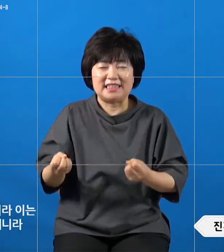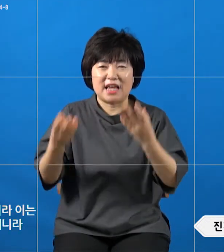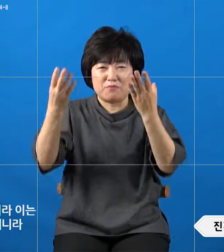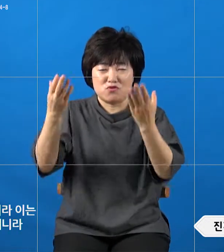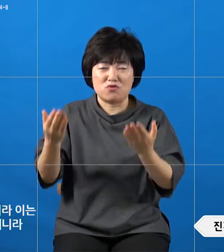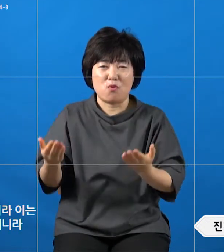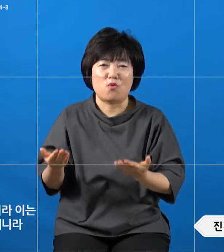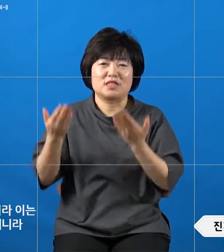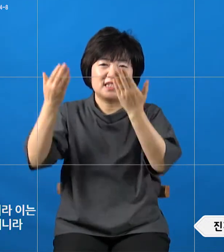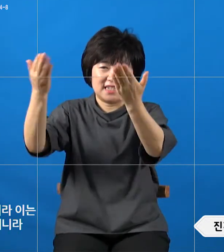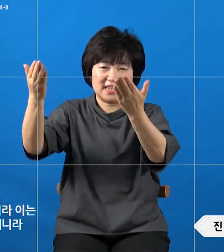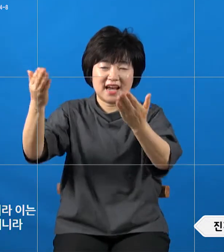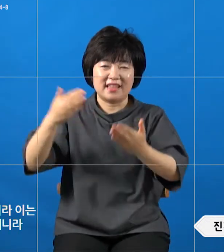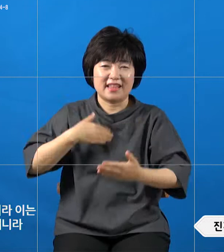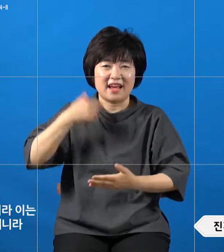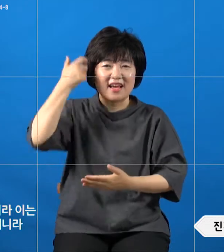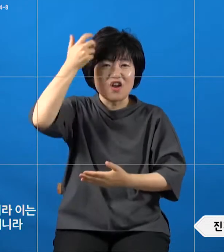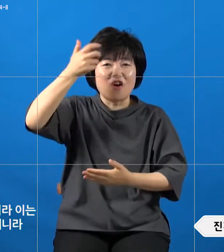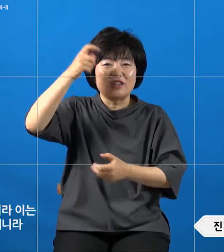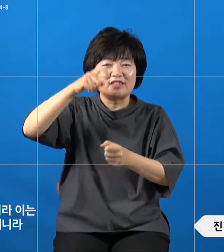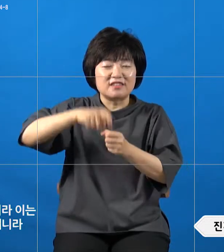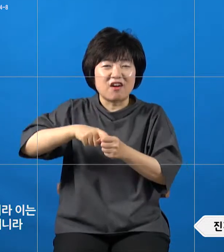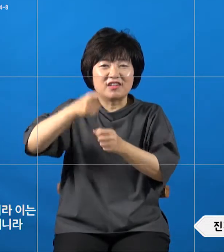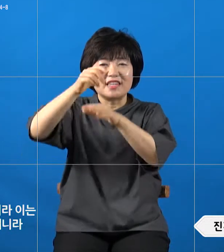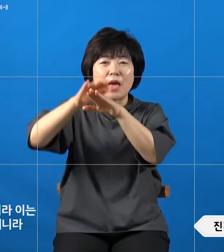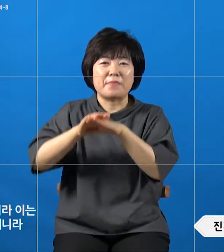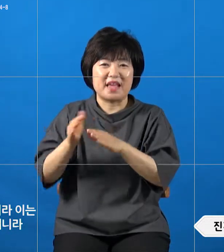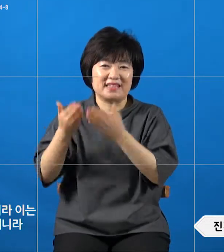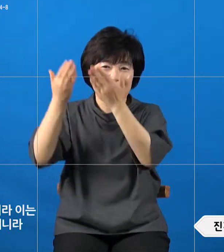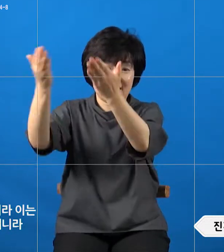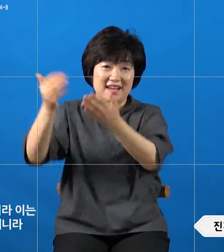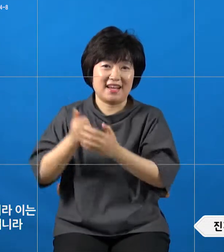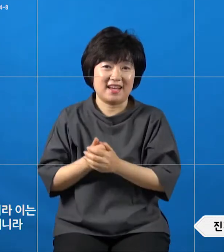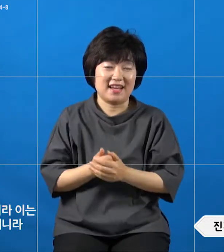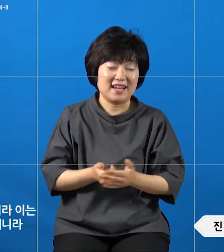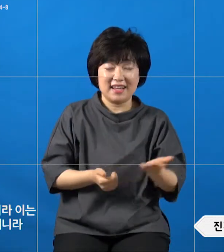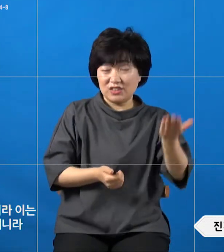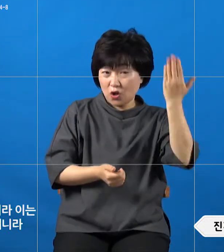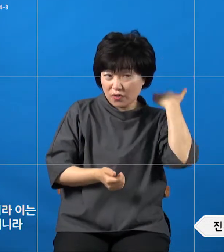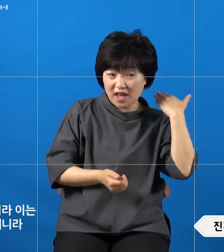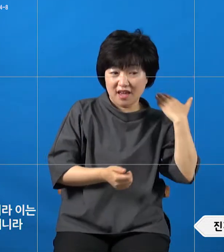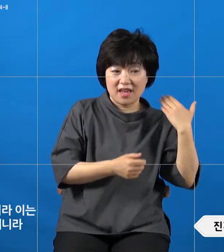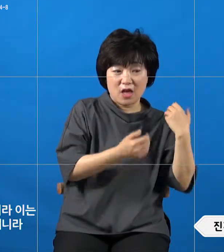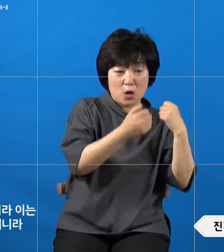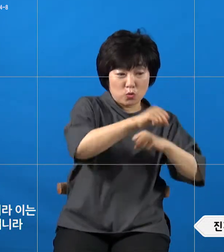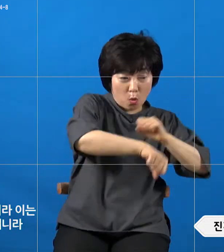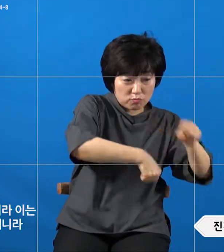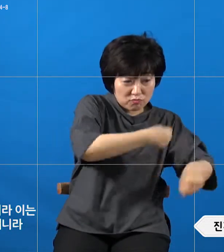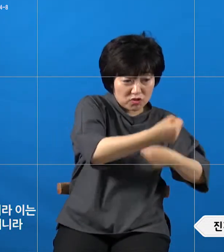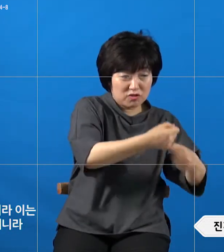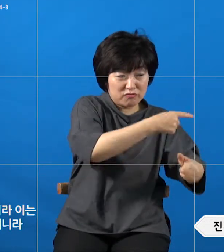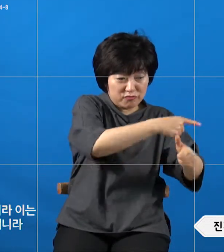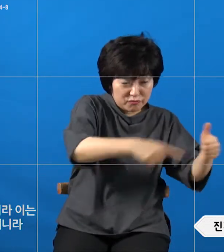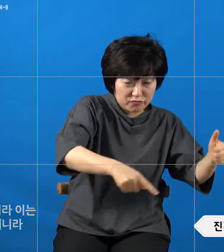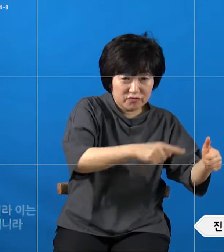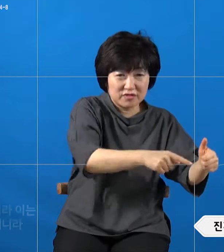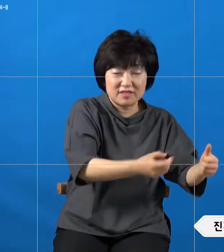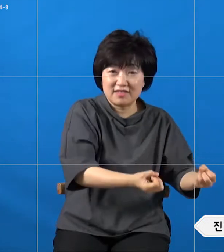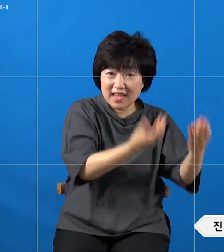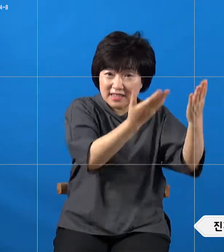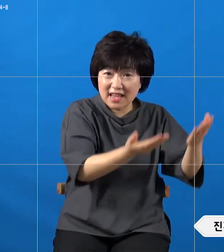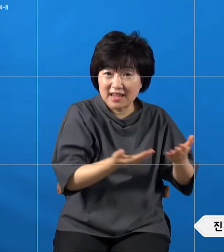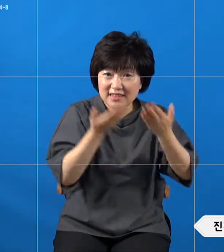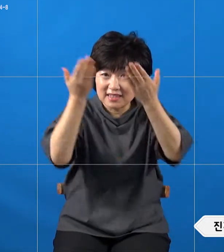너희의 드릴 영적 예배니라. 마치 드려졌던 제물, 그러나 동물의 죽은